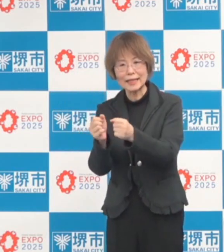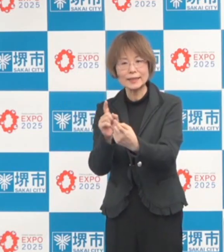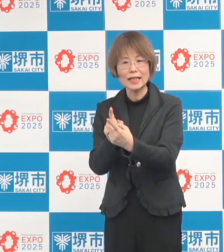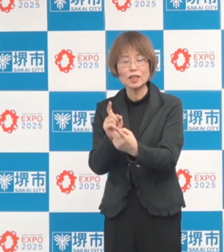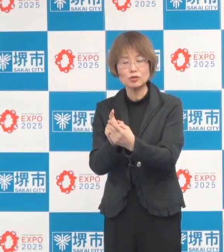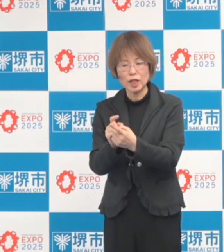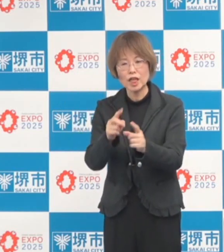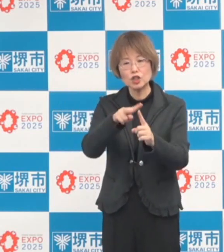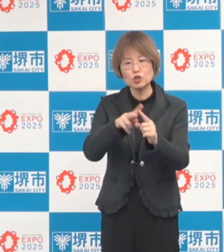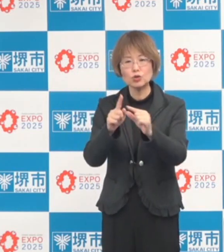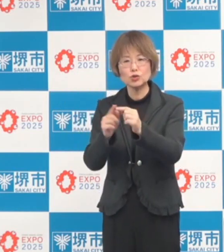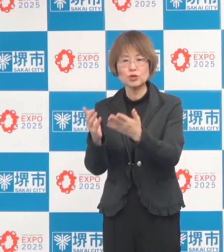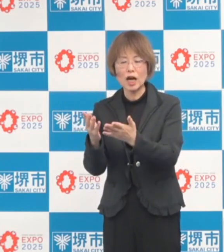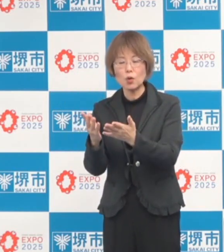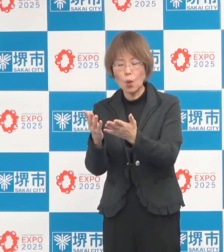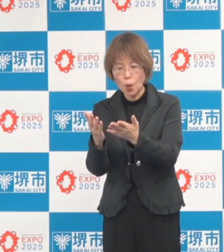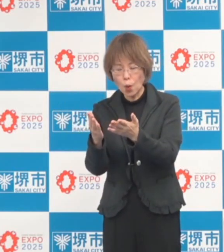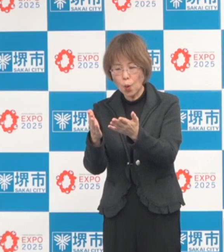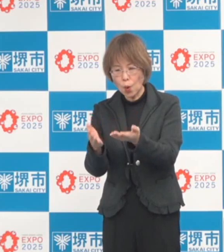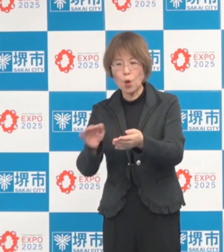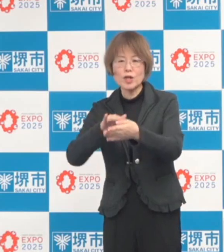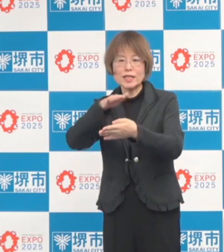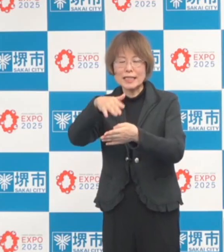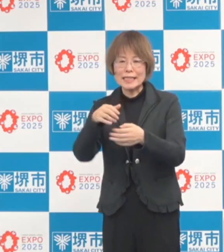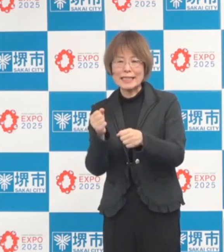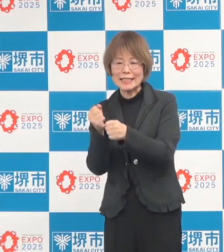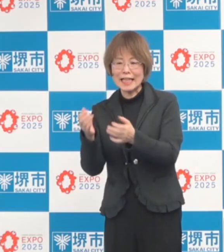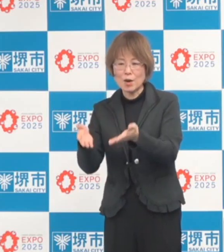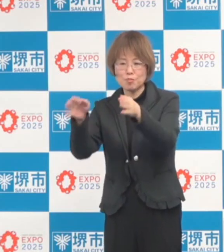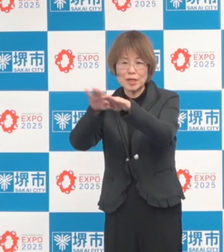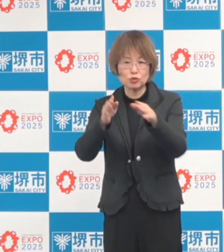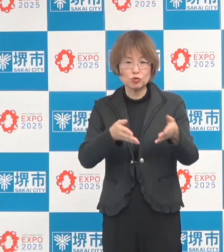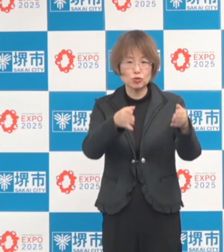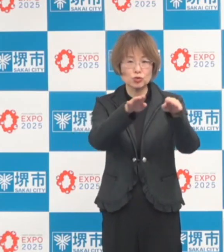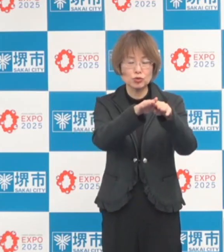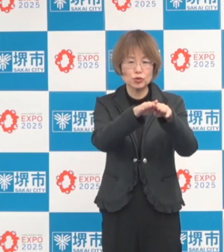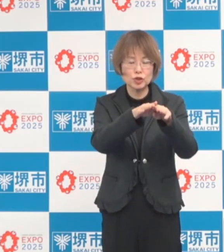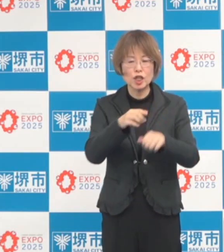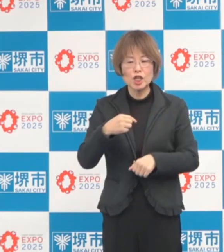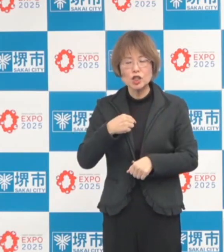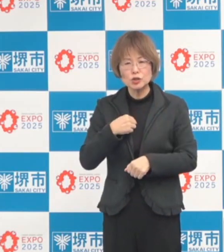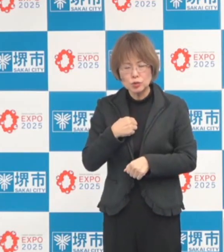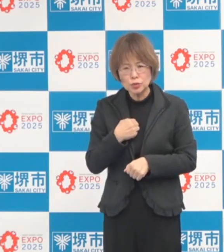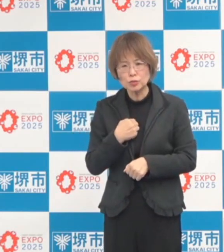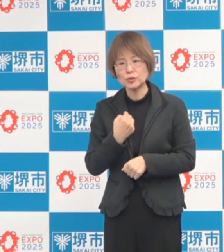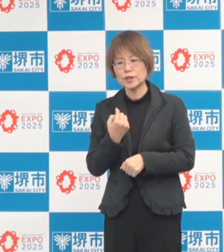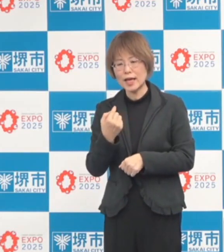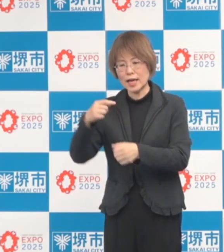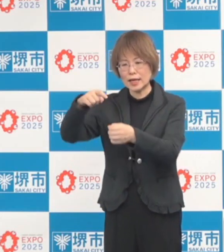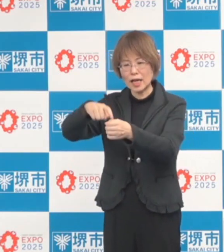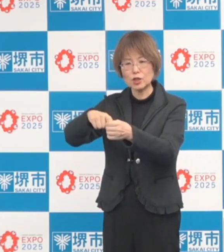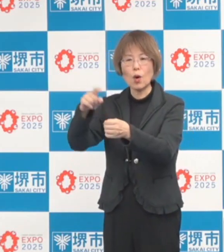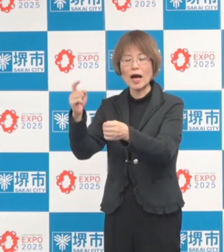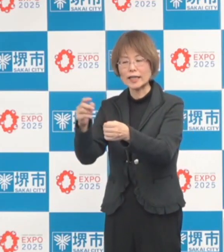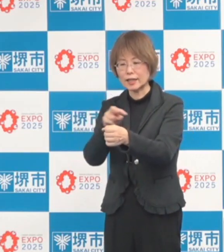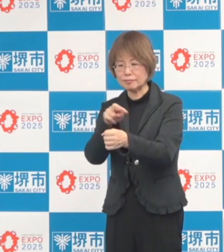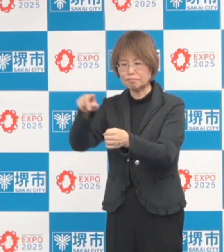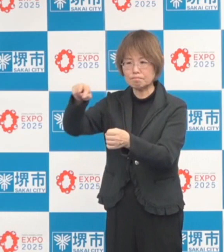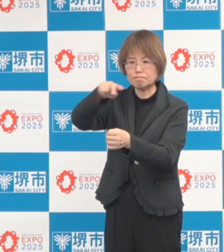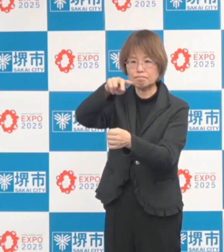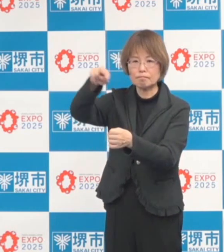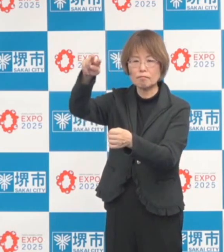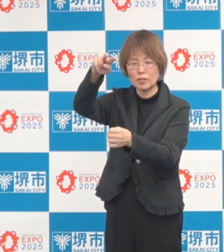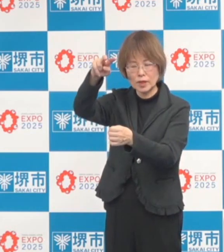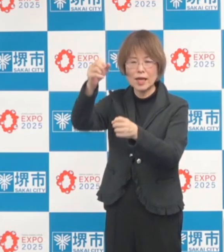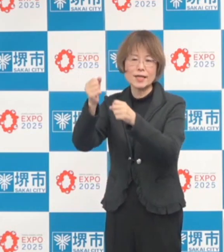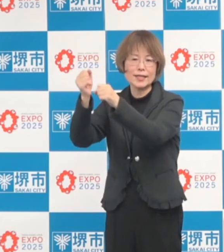等津波避難ビルに指定をしています。避難者が自ら施設を解除して上の階に避難できるようにする